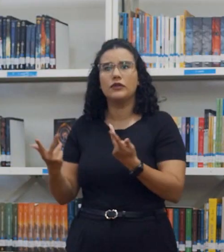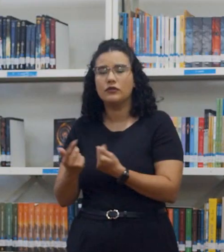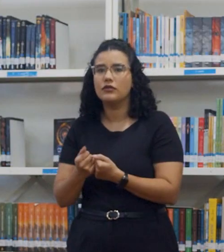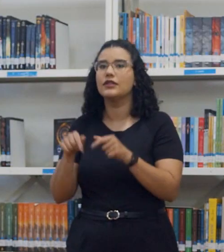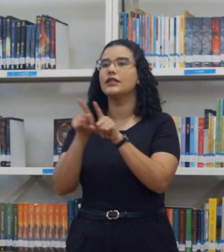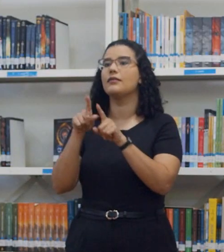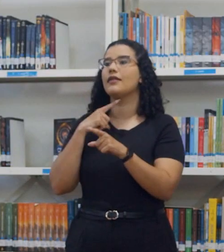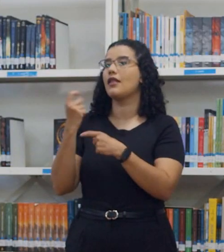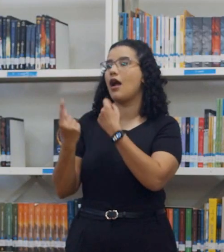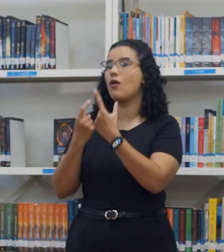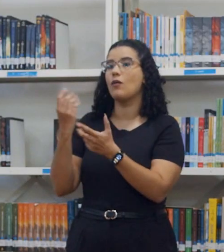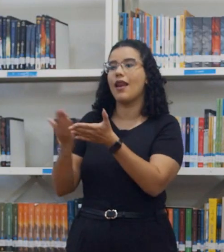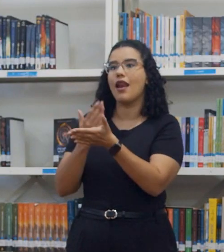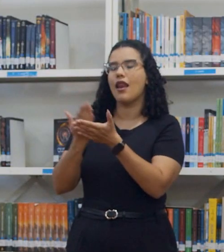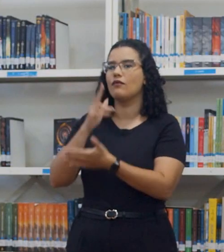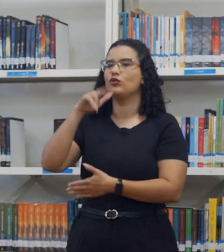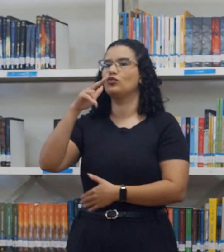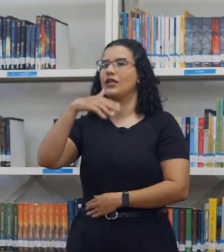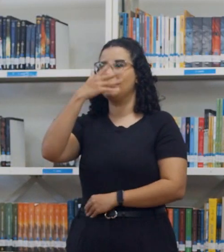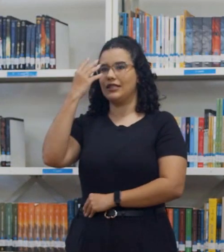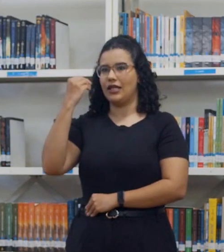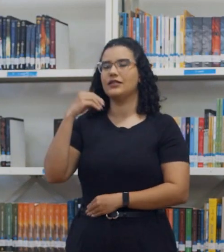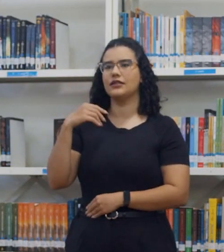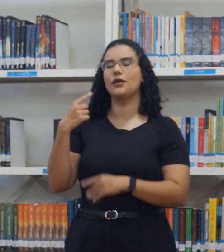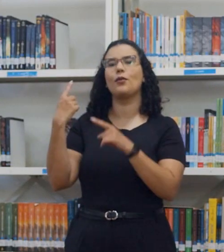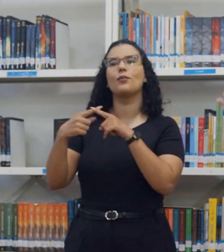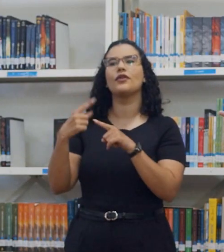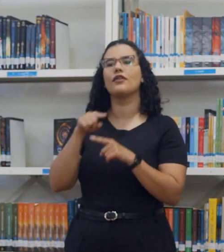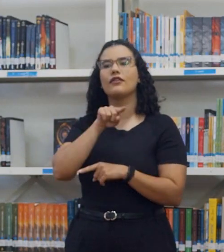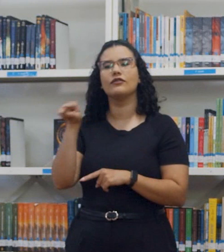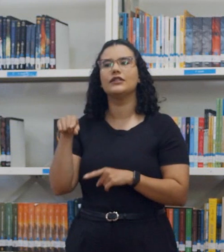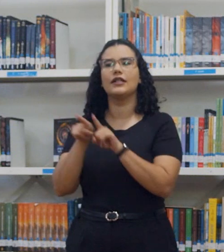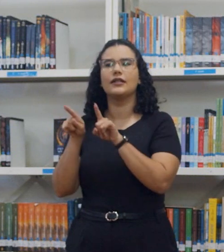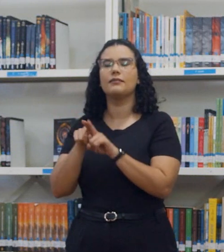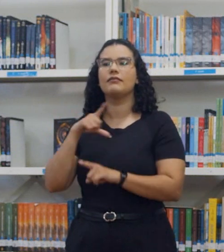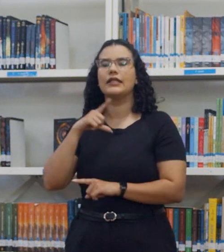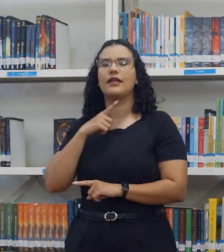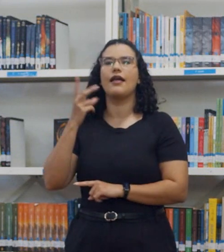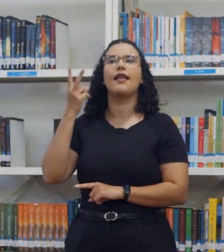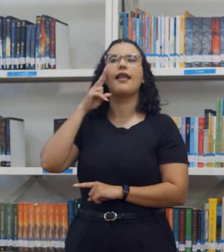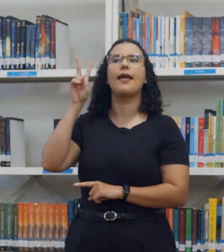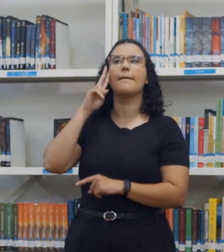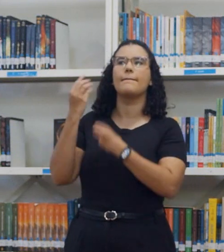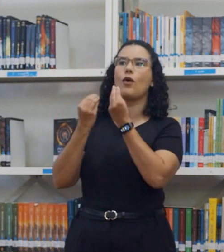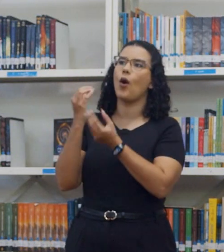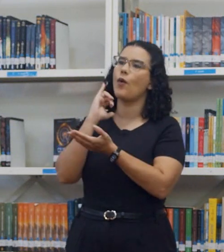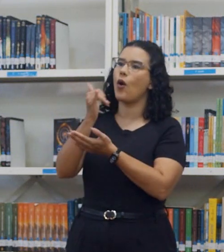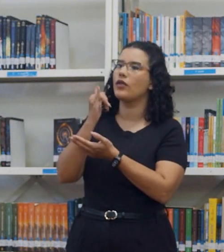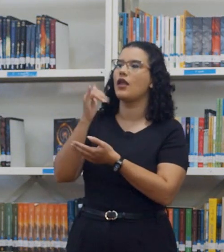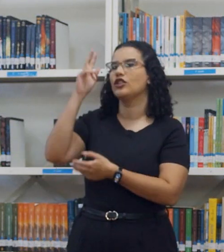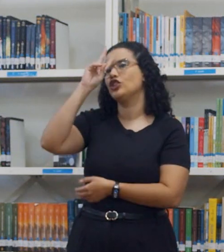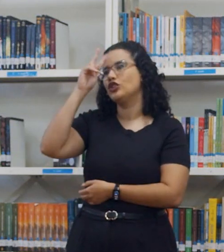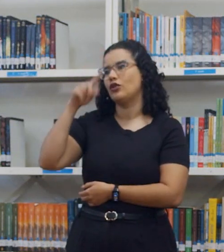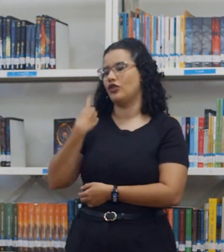gente nunca esquece? Por que a gente tem aquela lembrança de uma contação de história da nossa